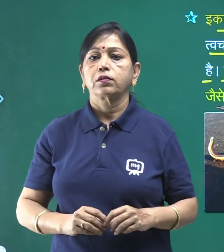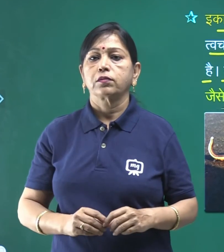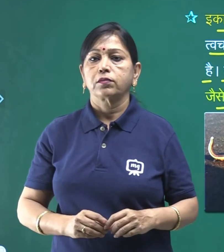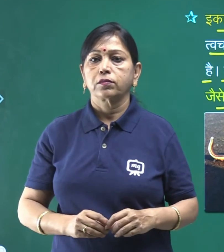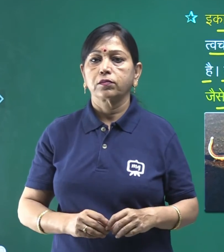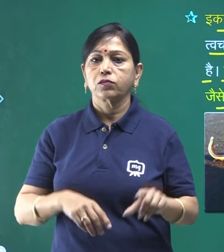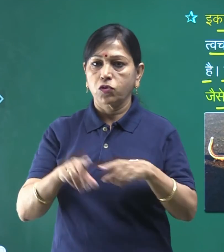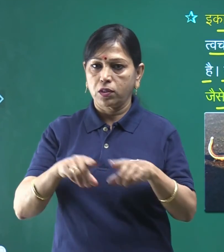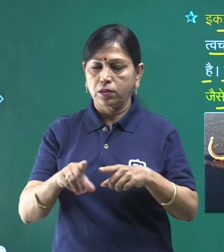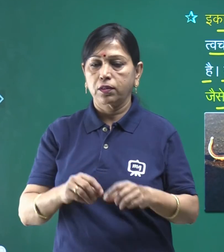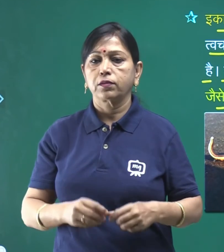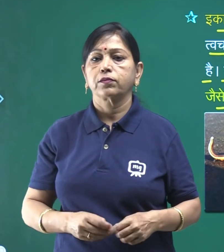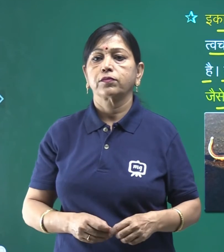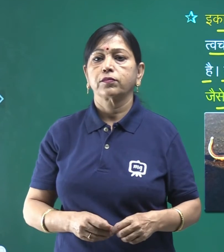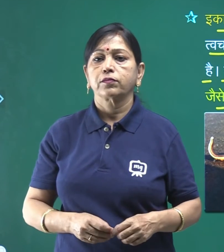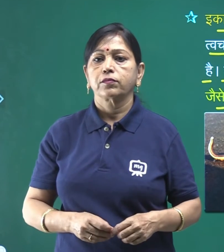जैसे